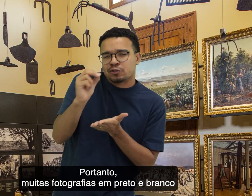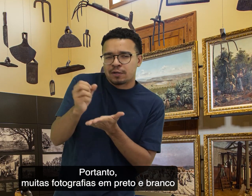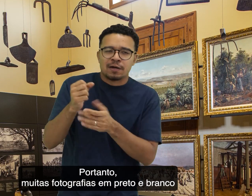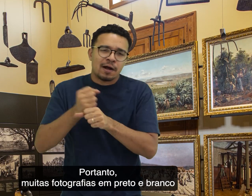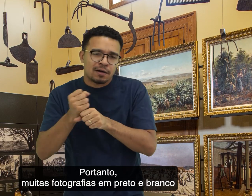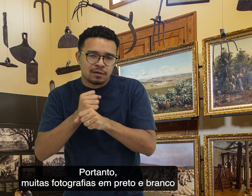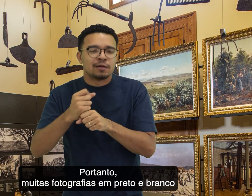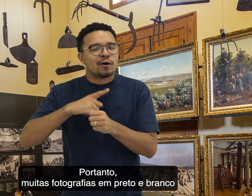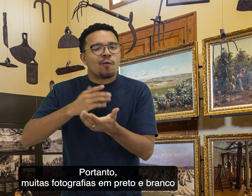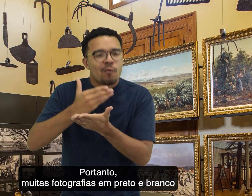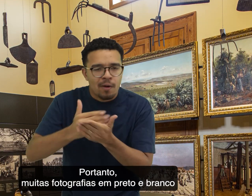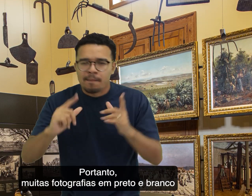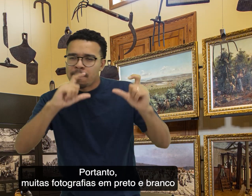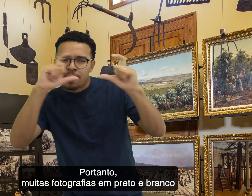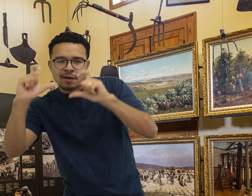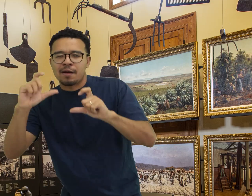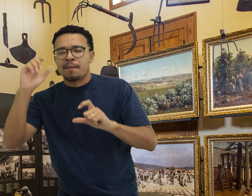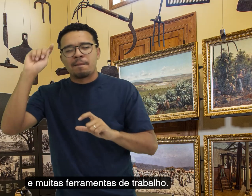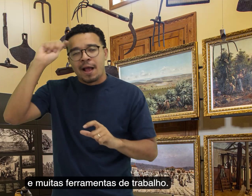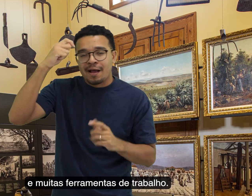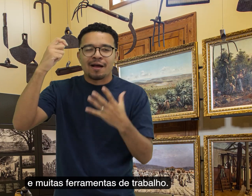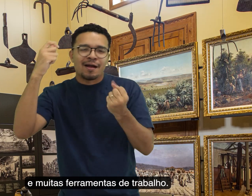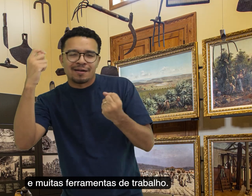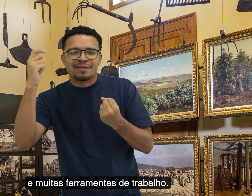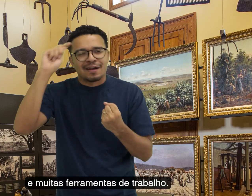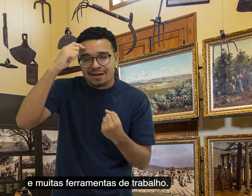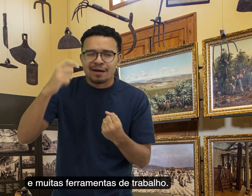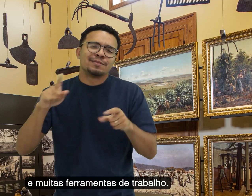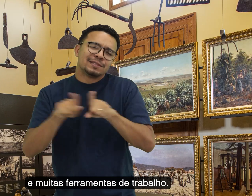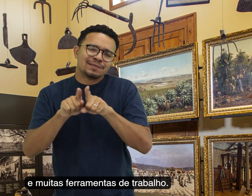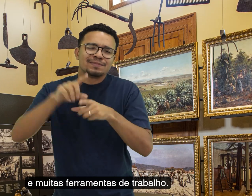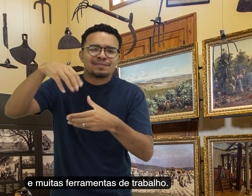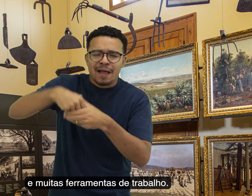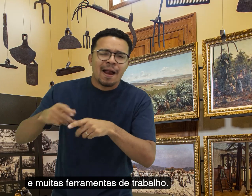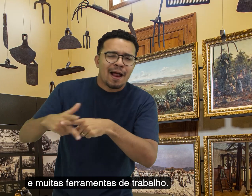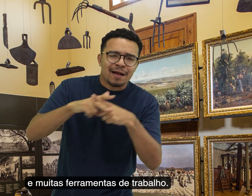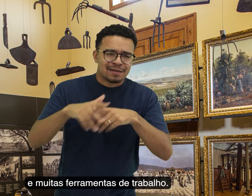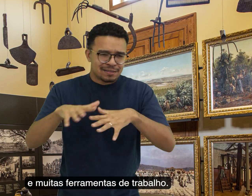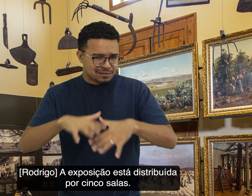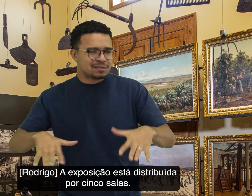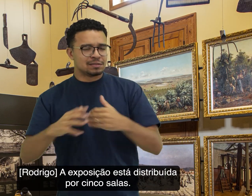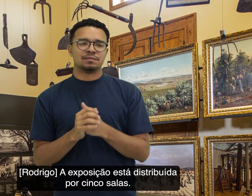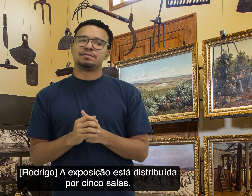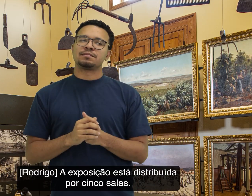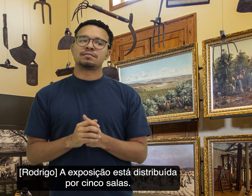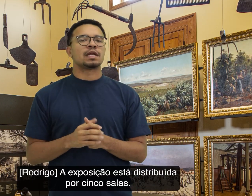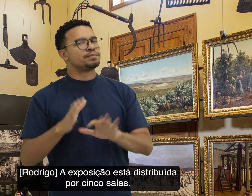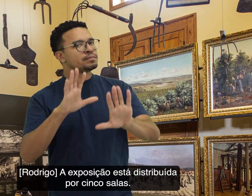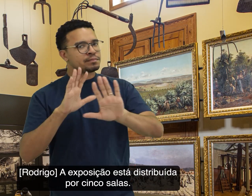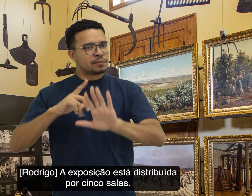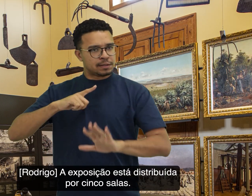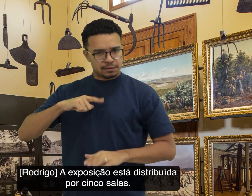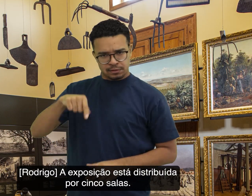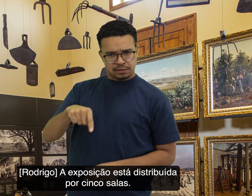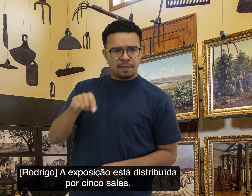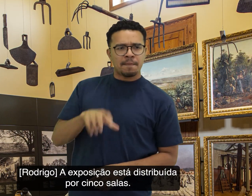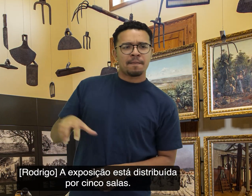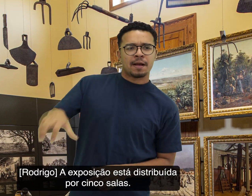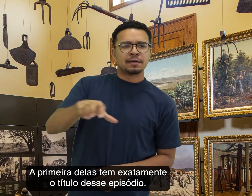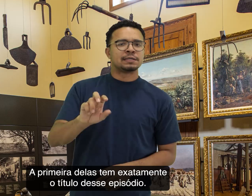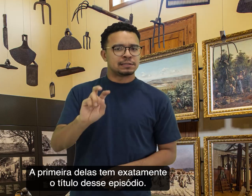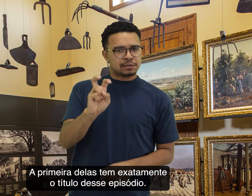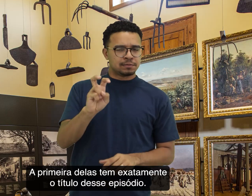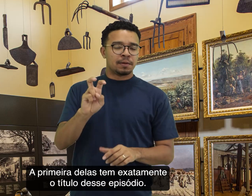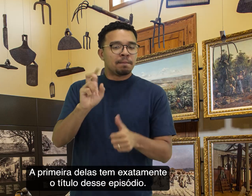portanto, muitas fotografias em preto e branco e muitas ferramentas de trabalho. A exposição está distribuída